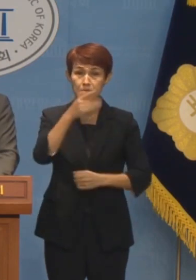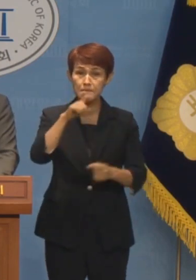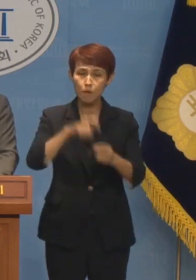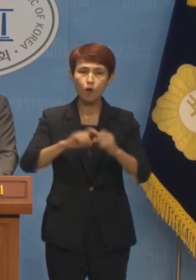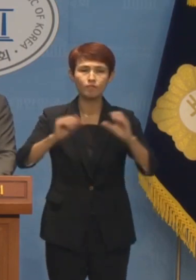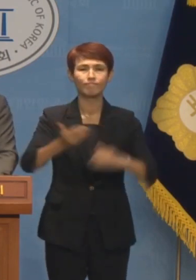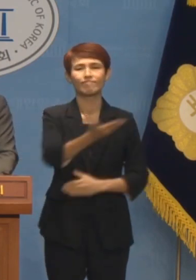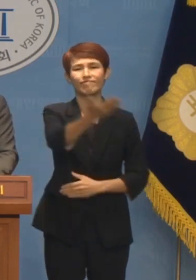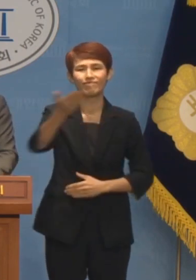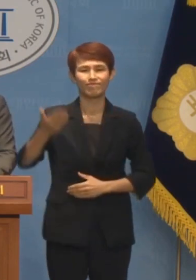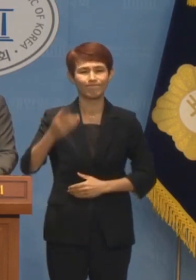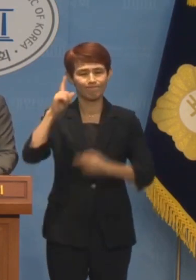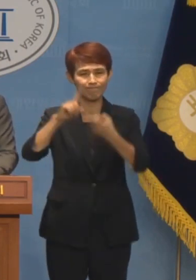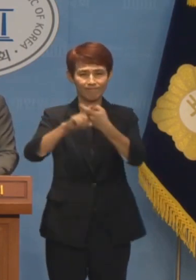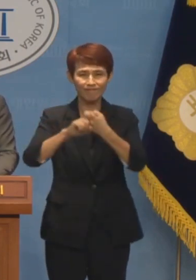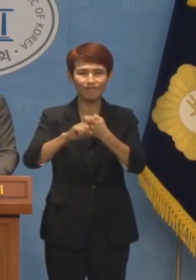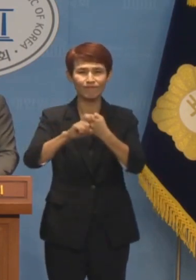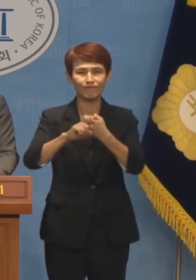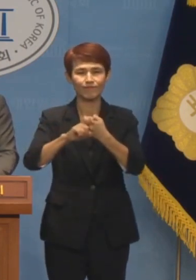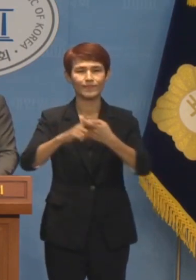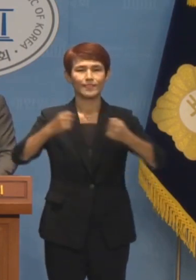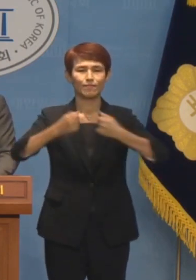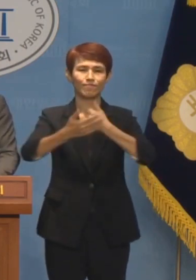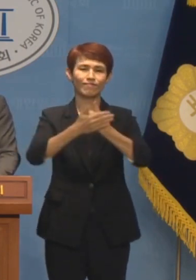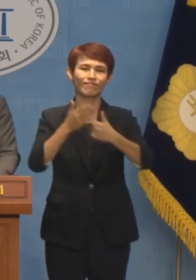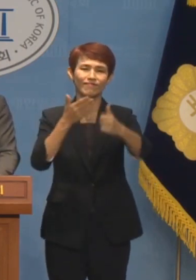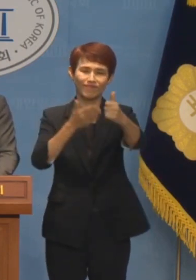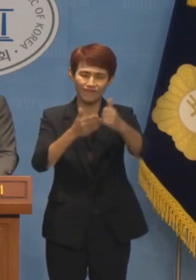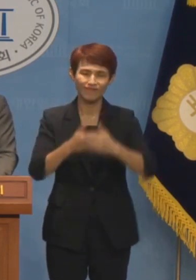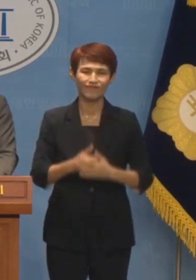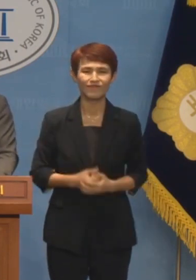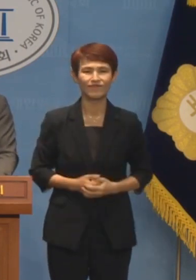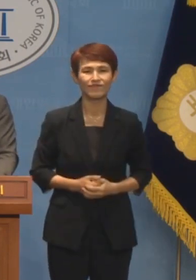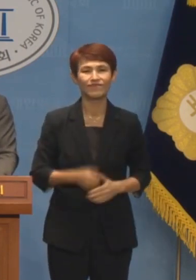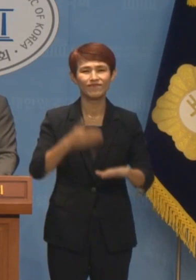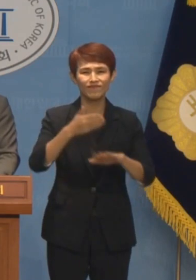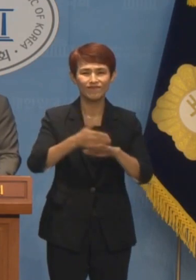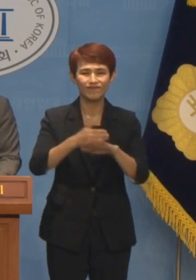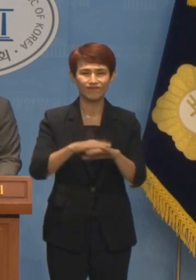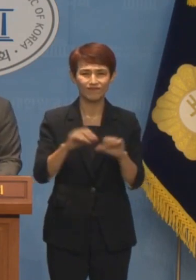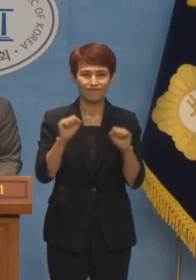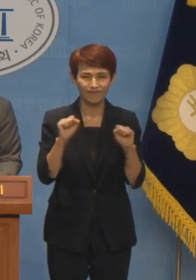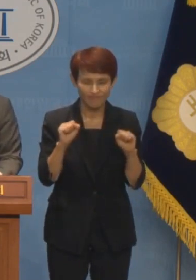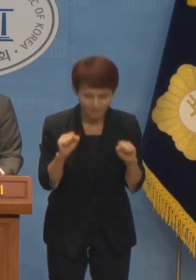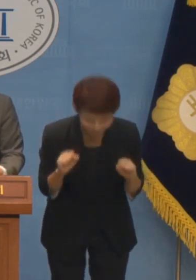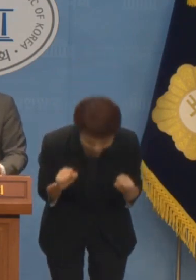국민 여러분의 많은 관심과 성원을 부탁드립니다. 감사합니다.